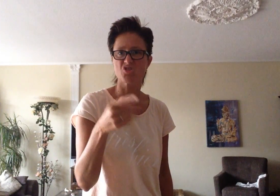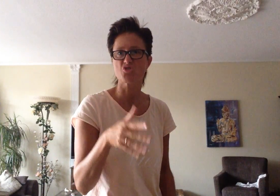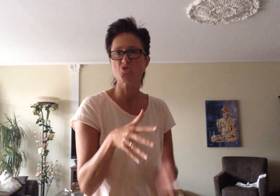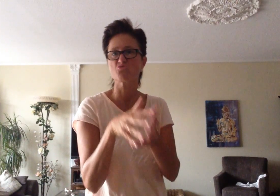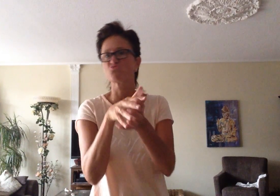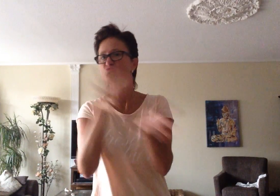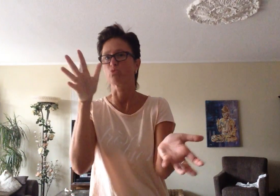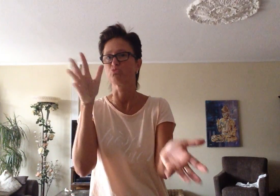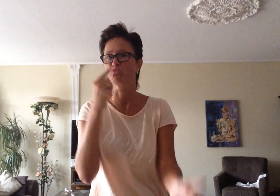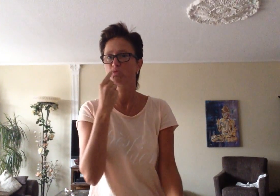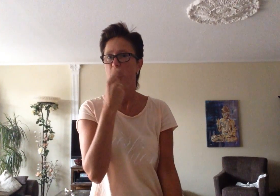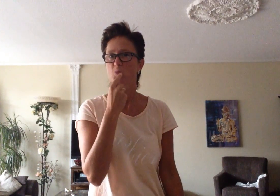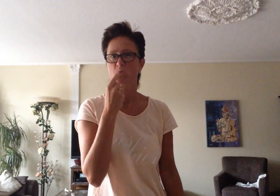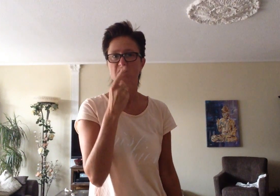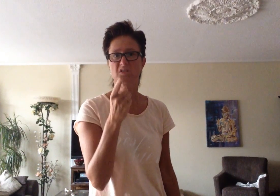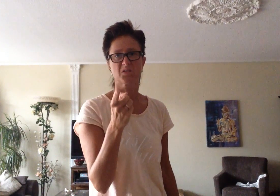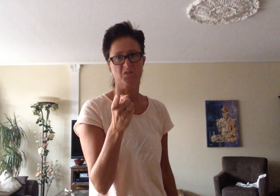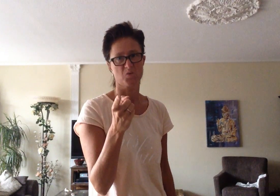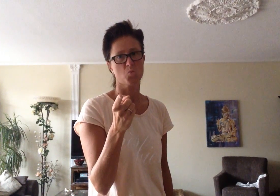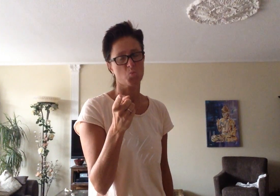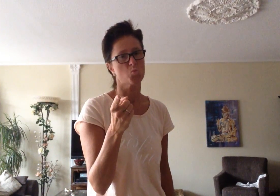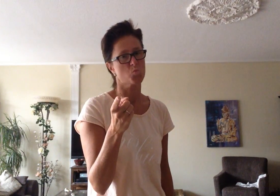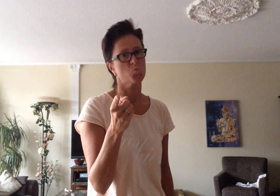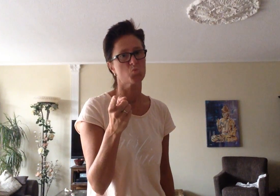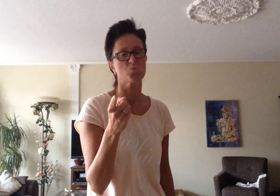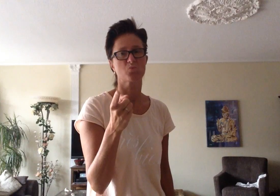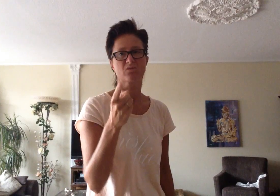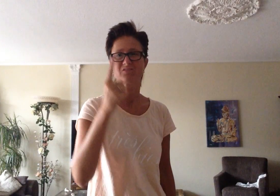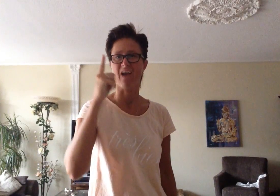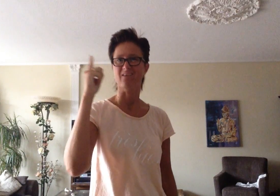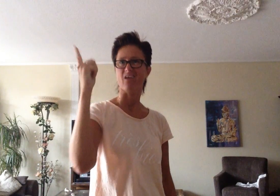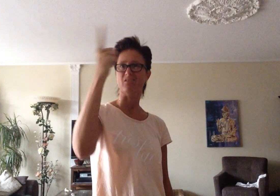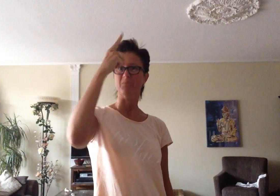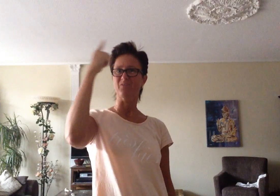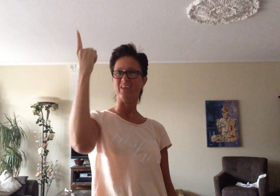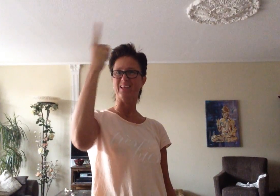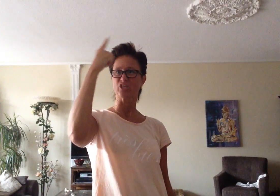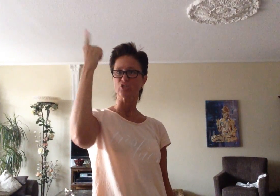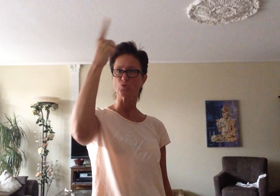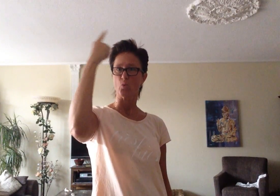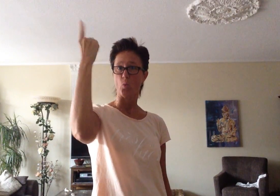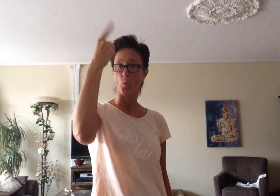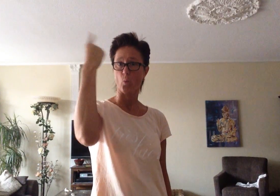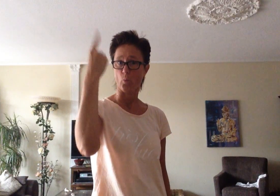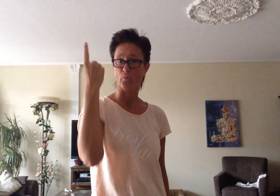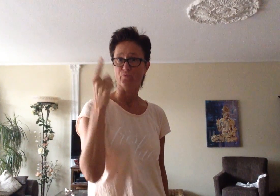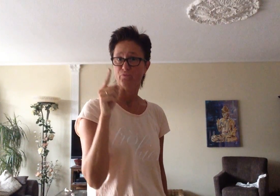Jij met die grote mond, jij zwaaide altijd met je vinger rond.